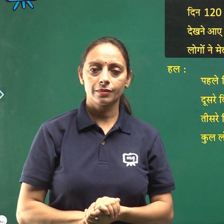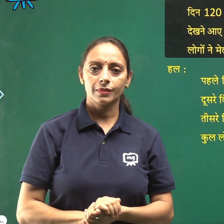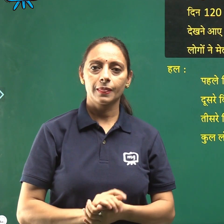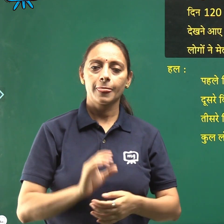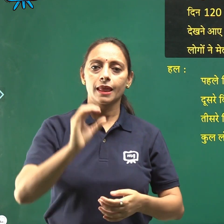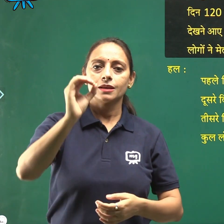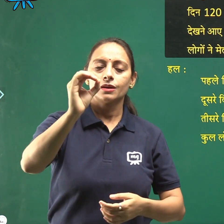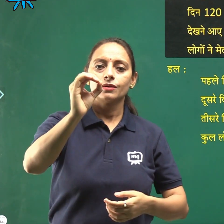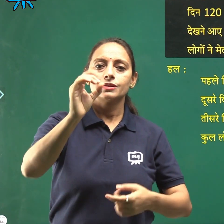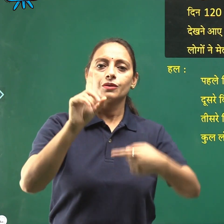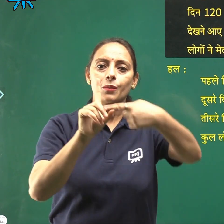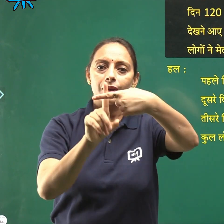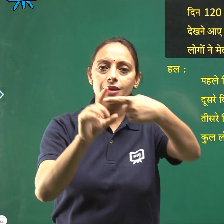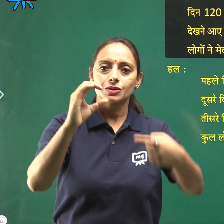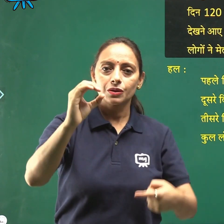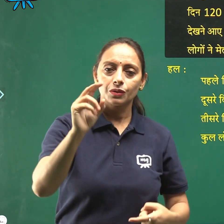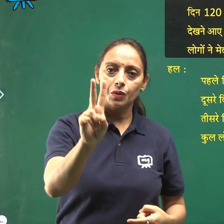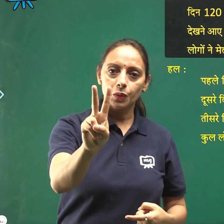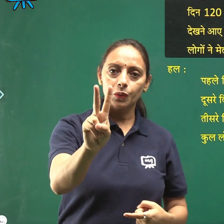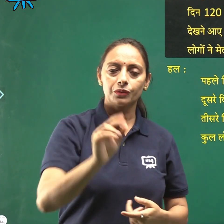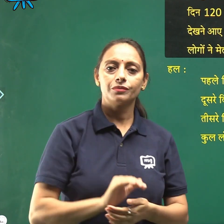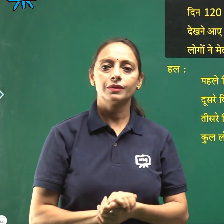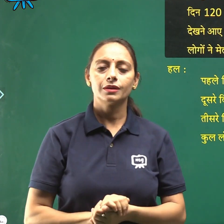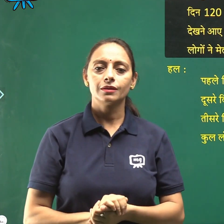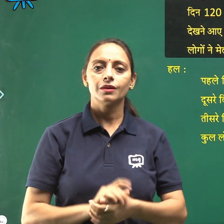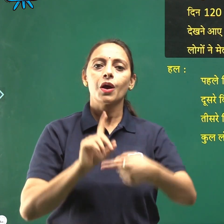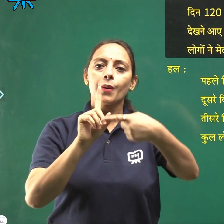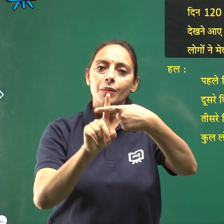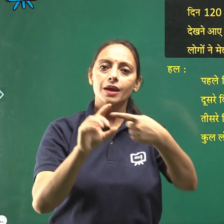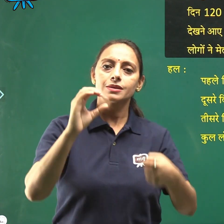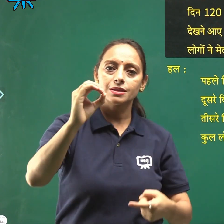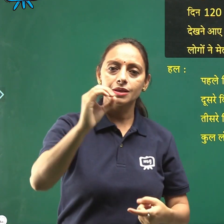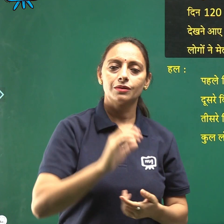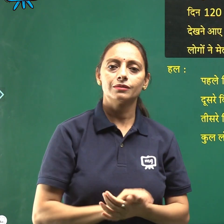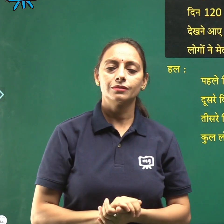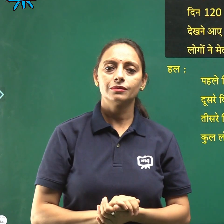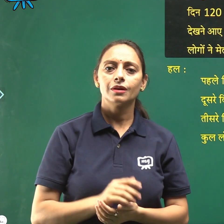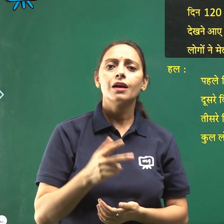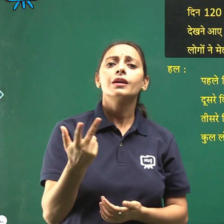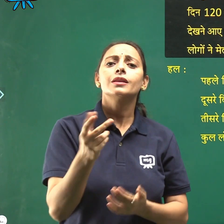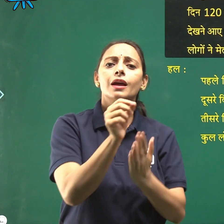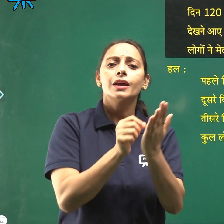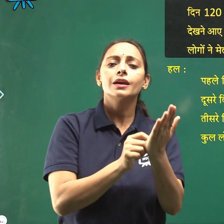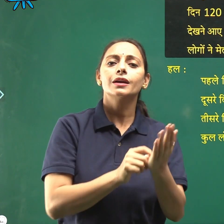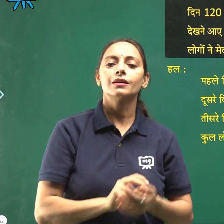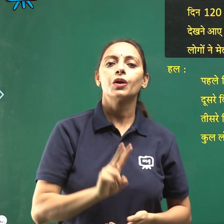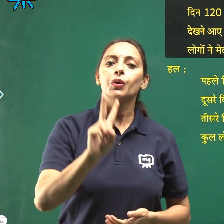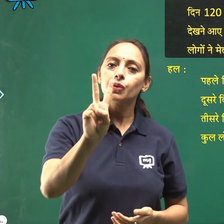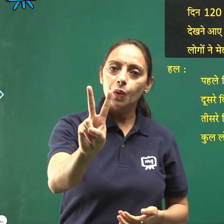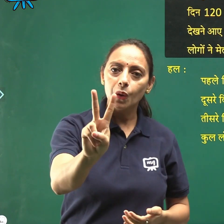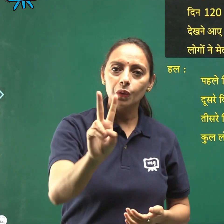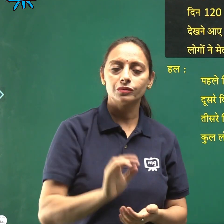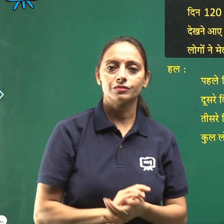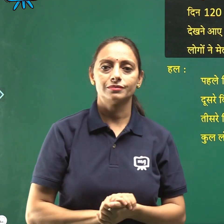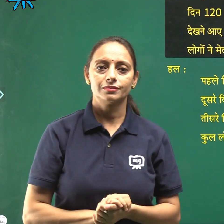0 प्लस 2 प्लस 0 कितना होगा? दो।